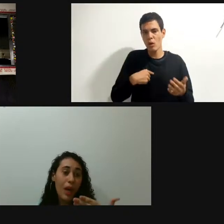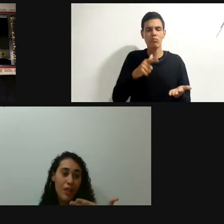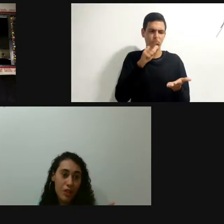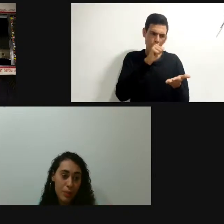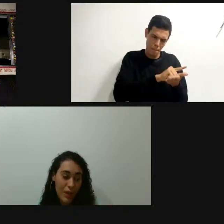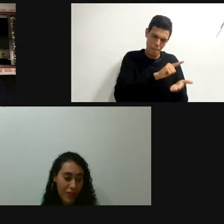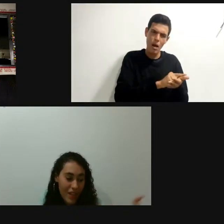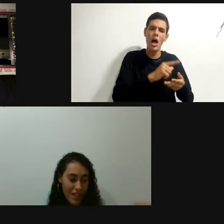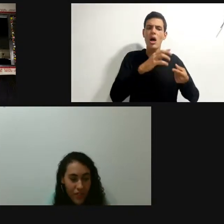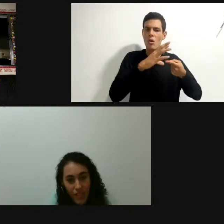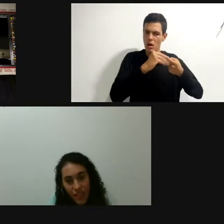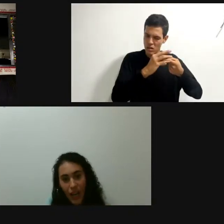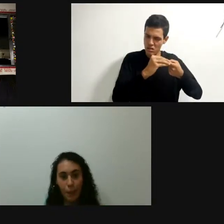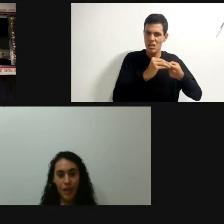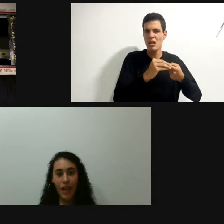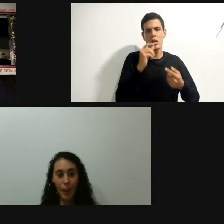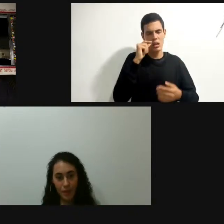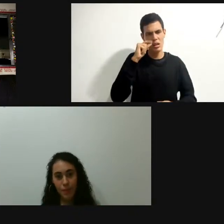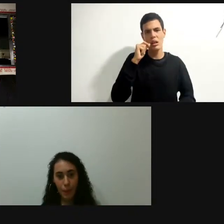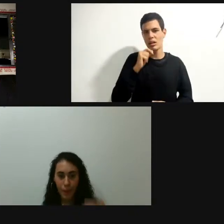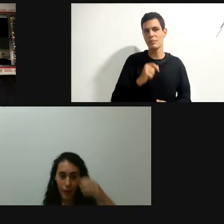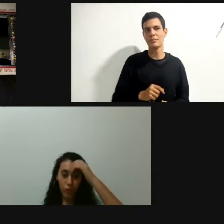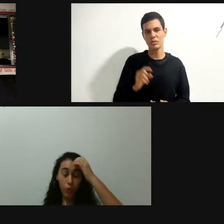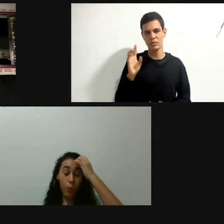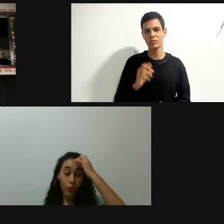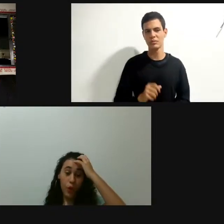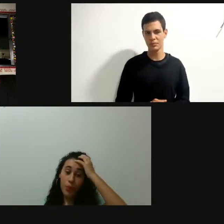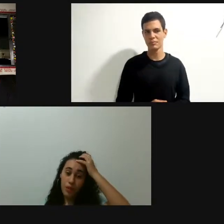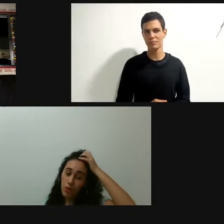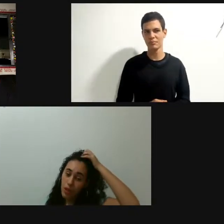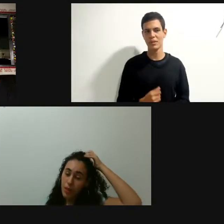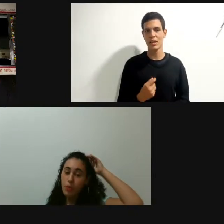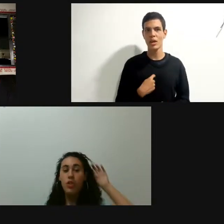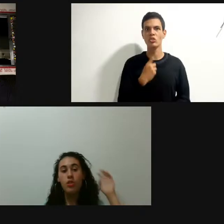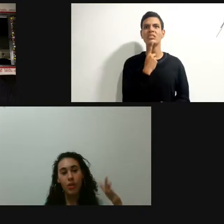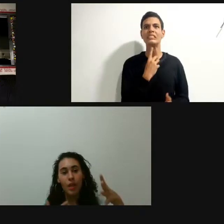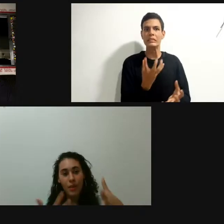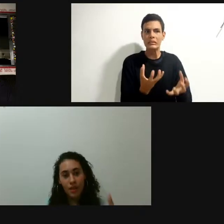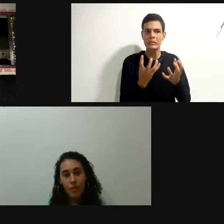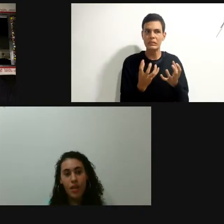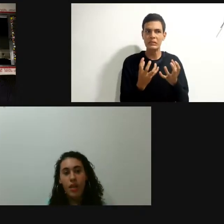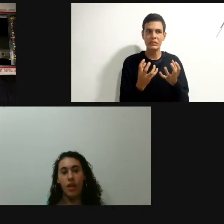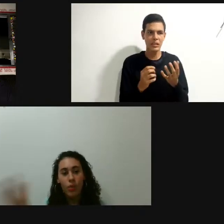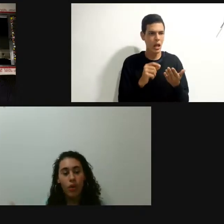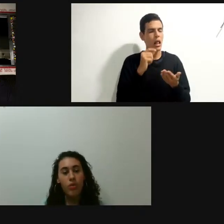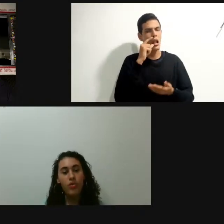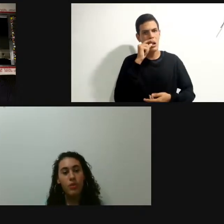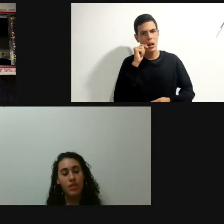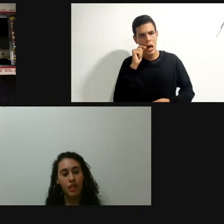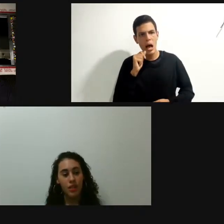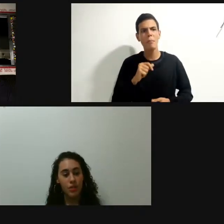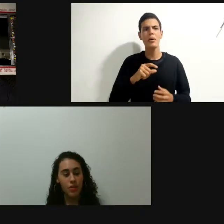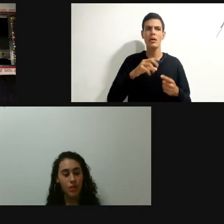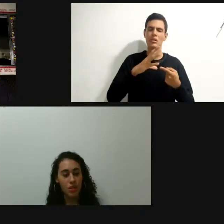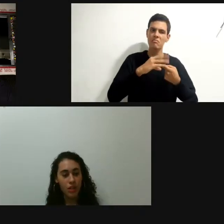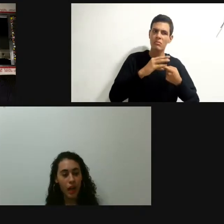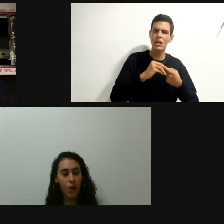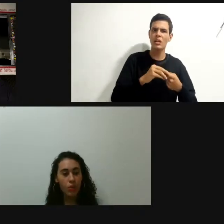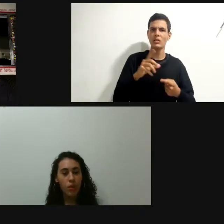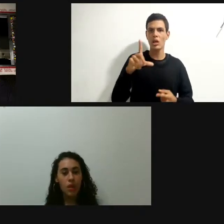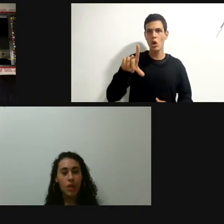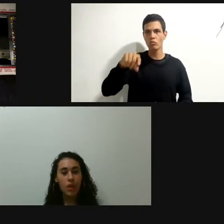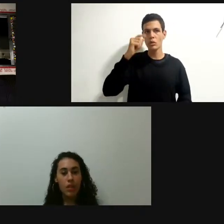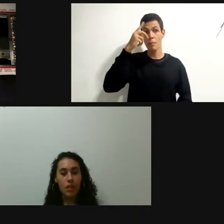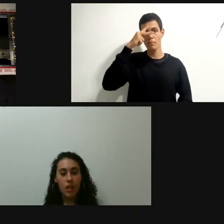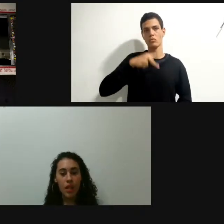sempre preferi fazer em lápis e papel. Foi justamente por escolha minha também. Quando veio esse negócio do